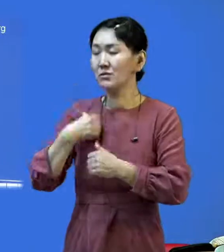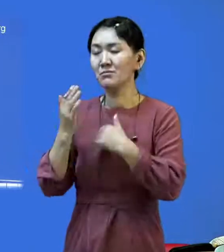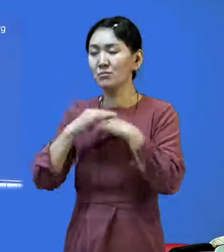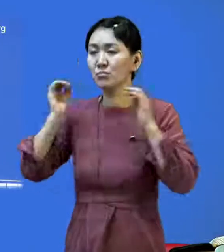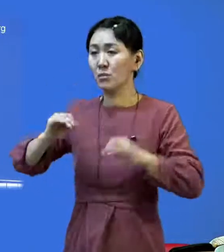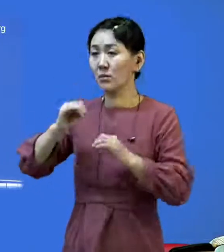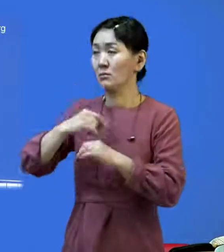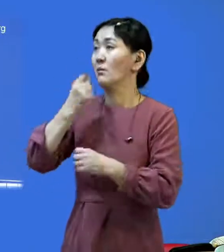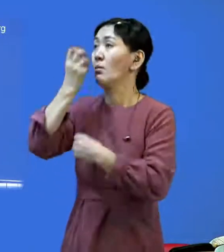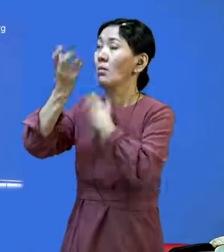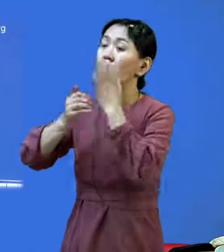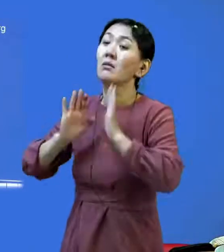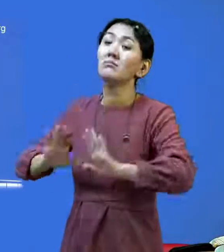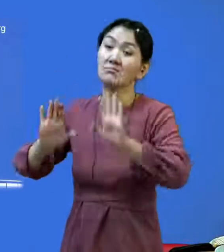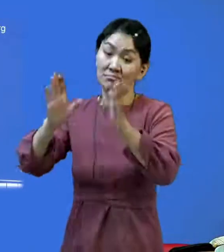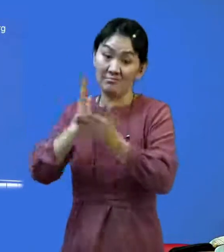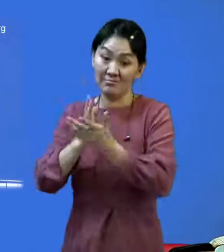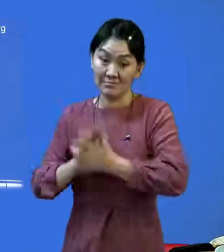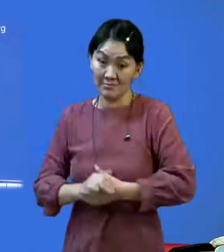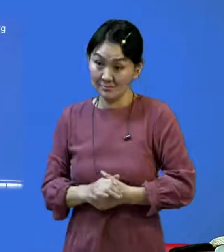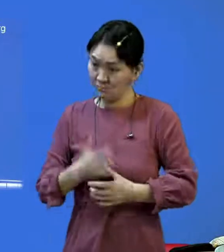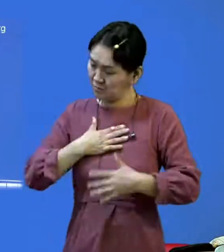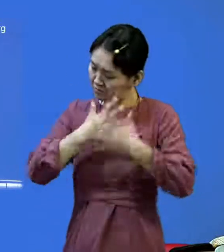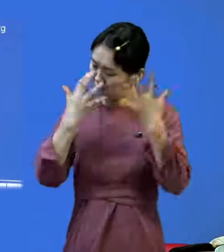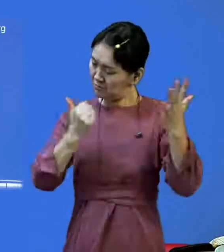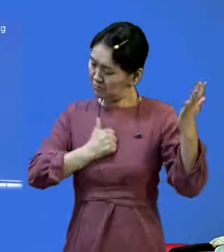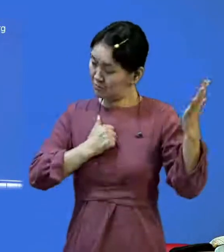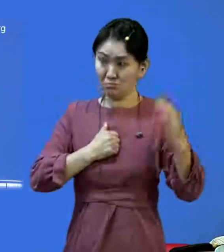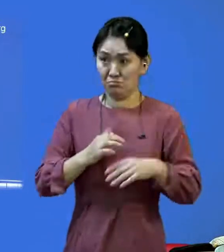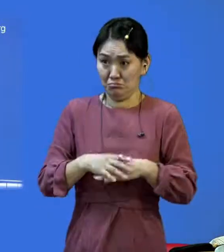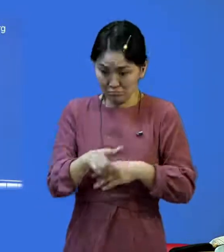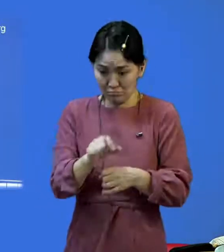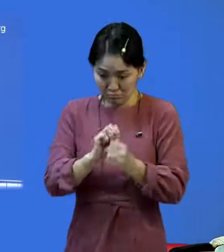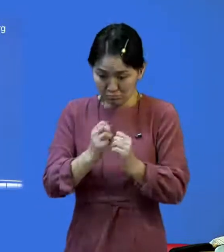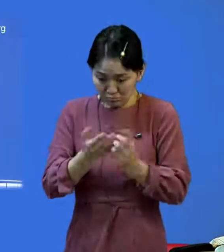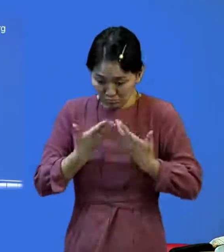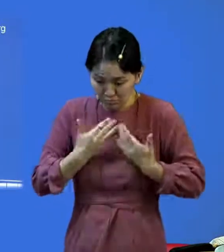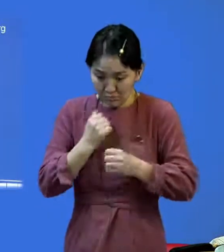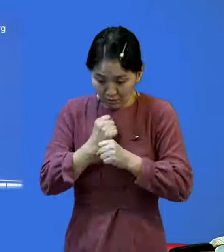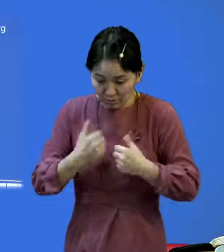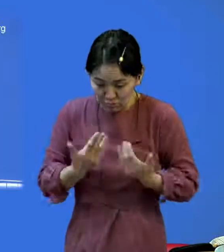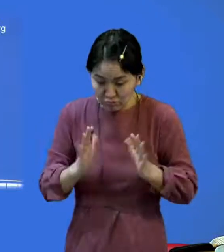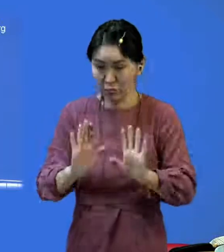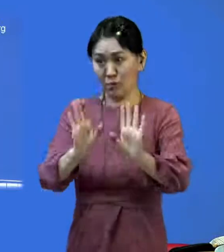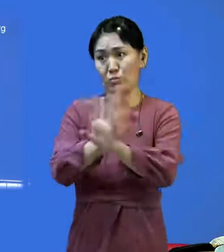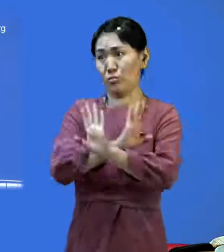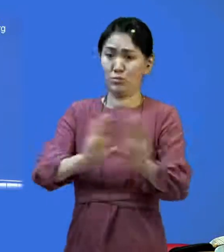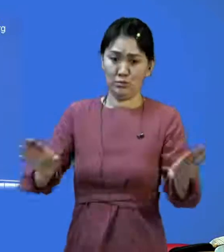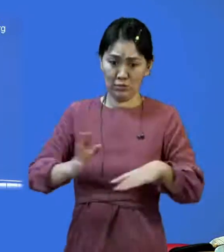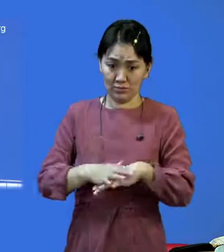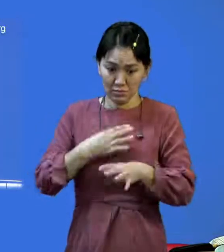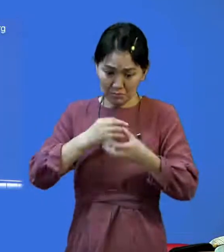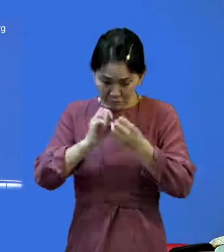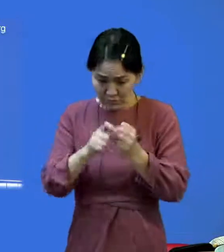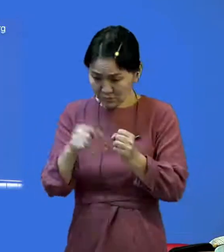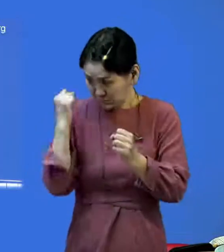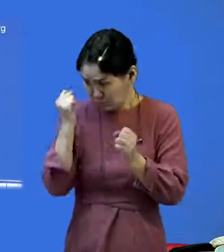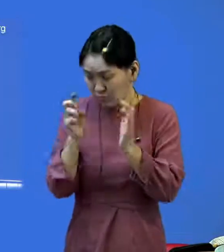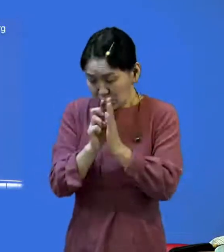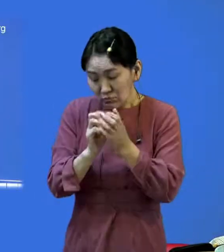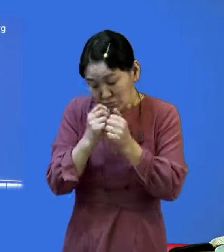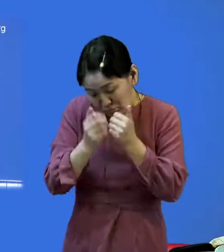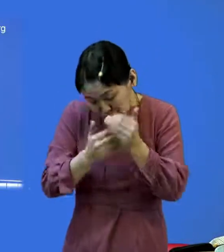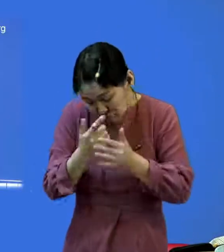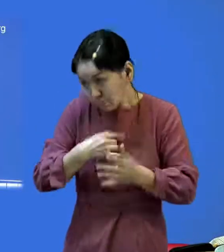Би ямар нэгэн том ажил хийгээд байгаа юм шиг би зүгээр хийх ёстой ажлаа л хийгээл амьдарч байхад болно. Өөрийнхөө хийж чадах ажлаа хийж байгаа